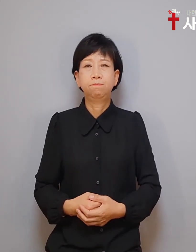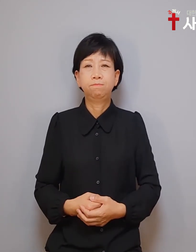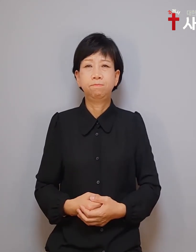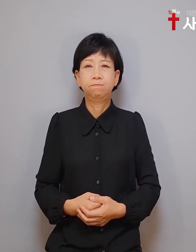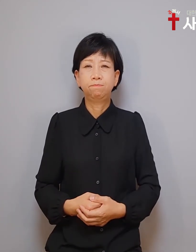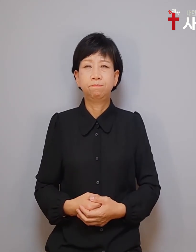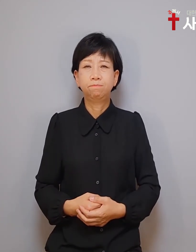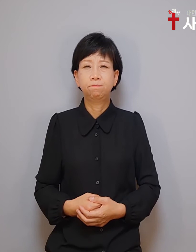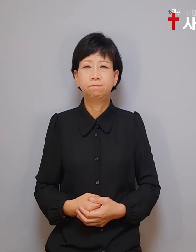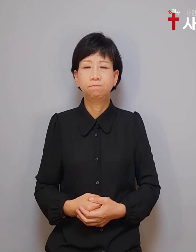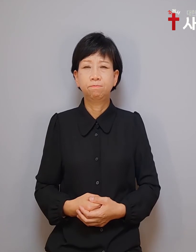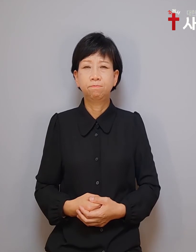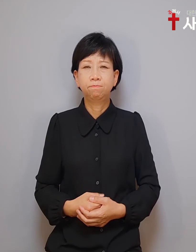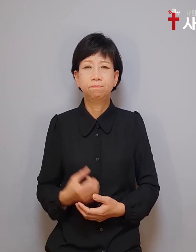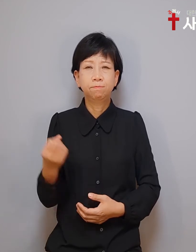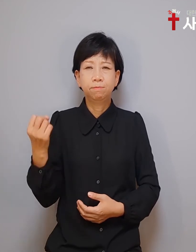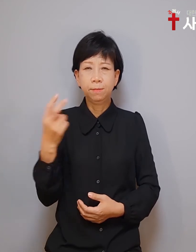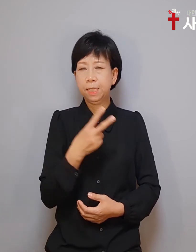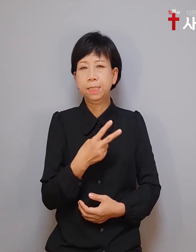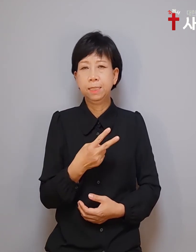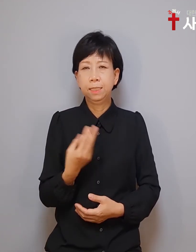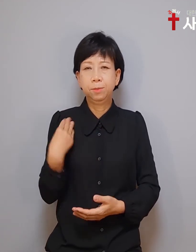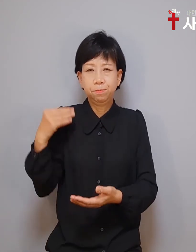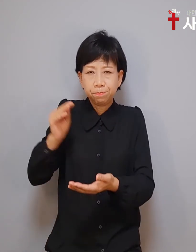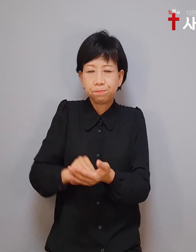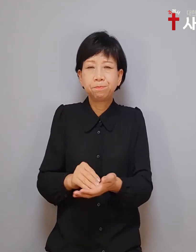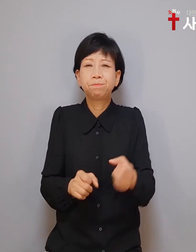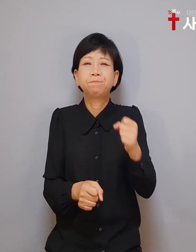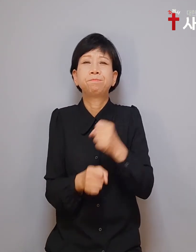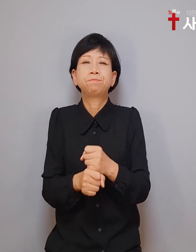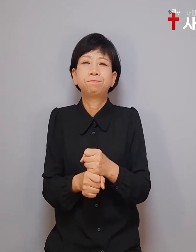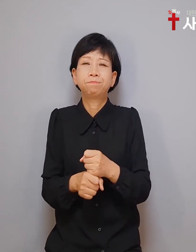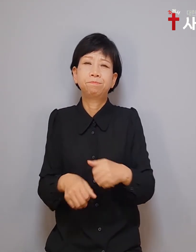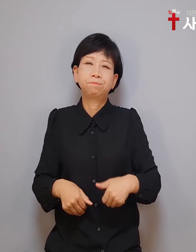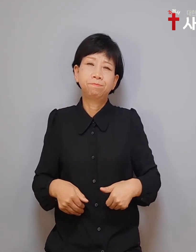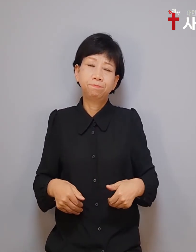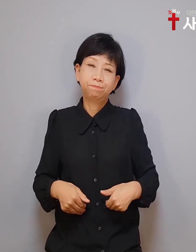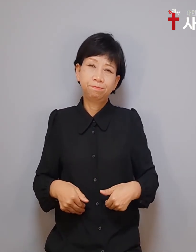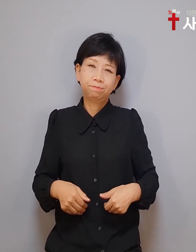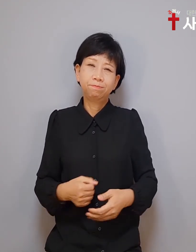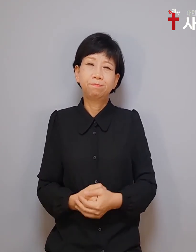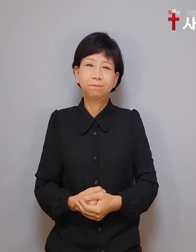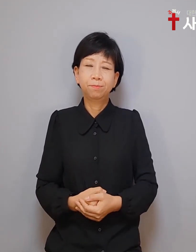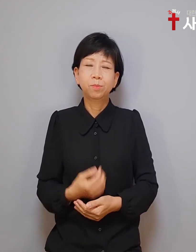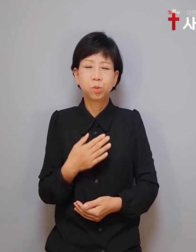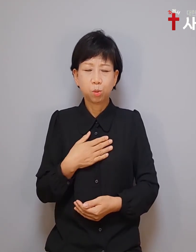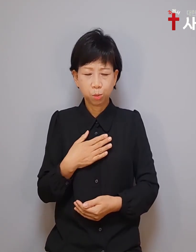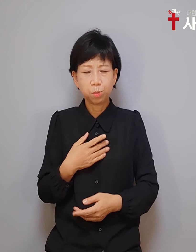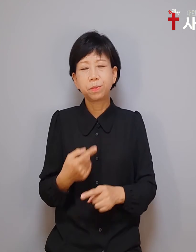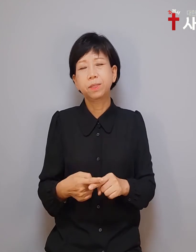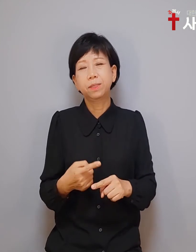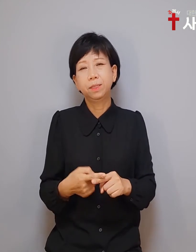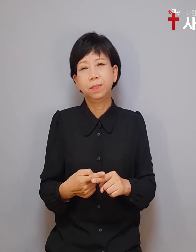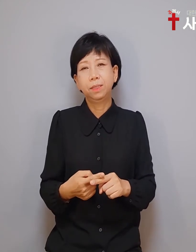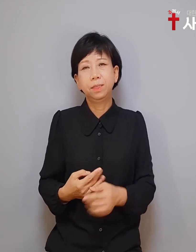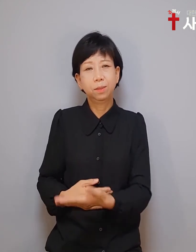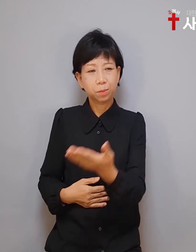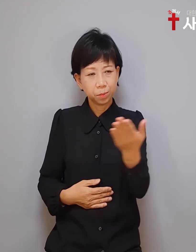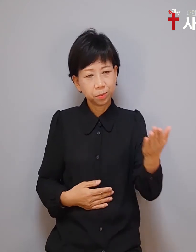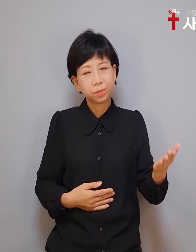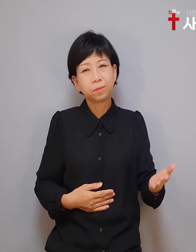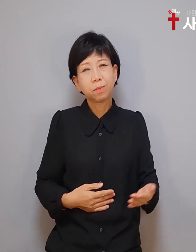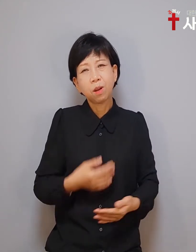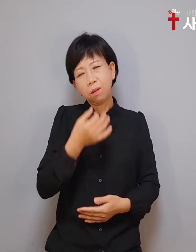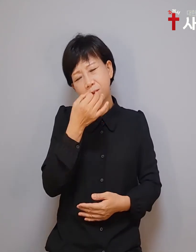다시 차고 일어나야 돼요. 물론 누구 다 마찬가지, 저를 포함해서 여러분 다 마찬가지. 힘들면 아유